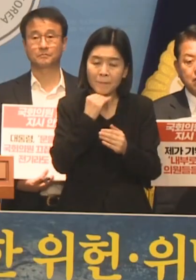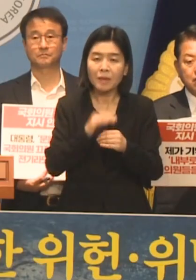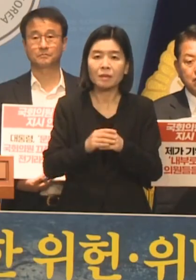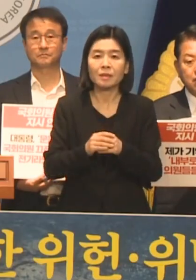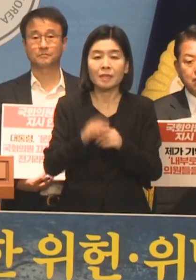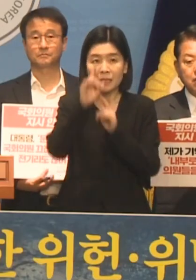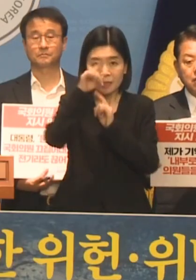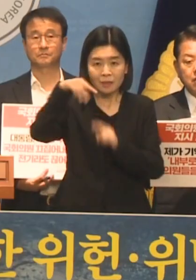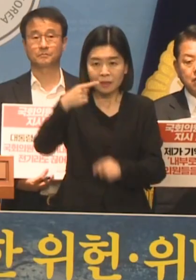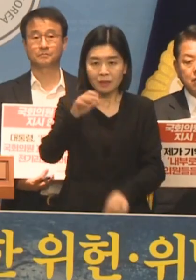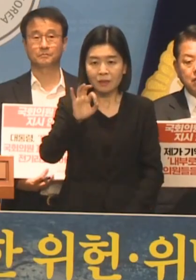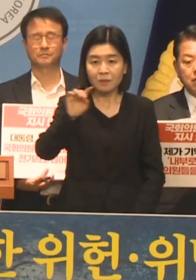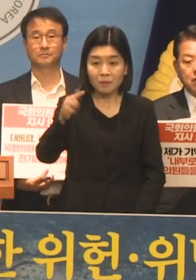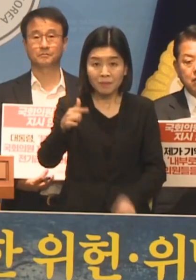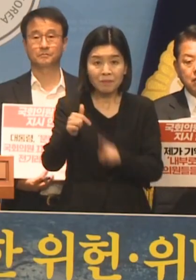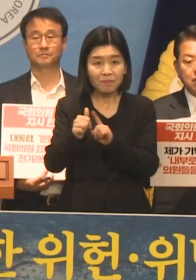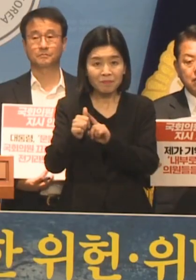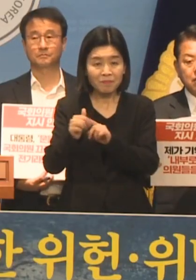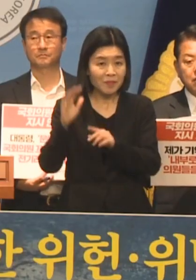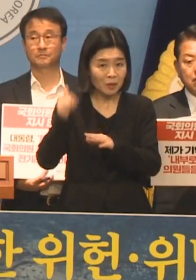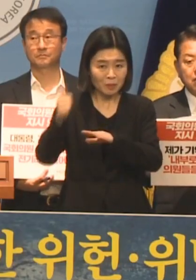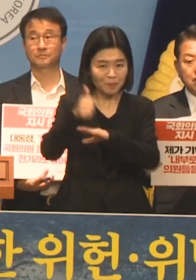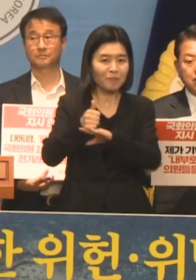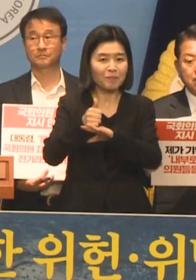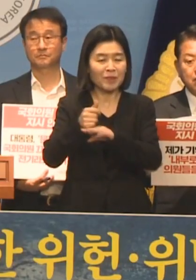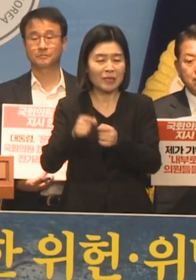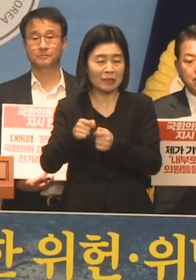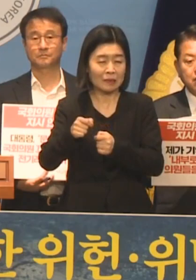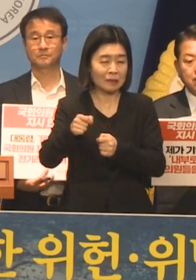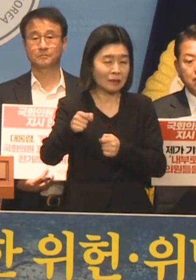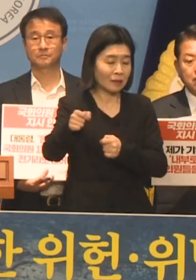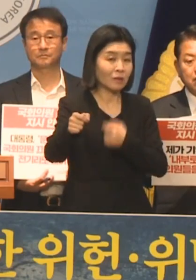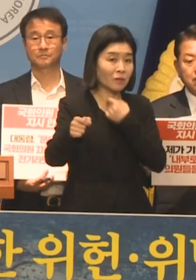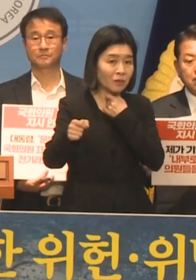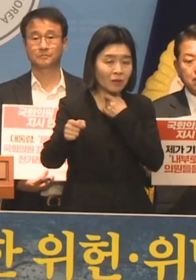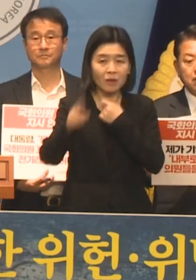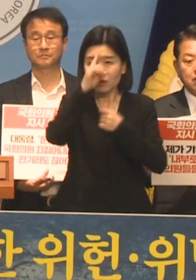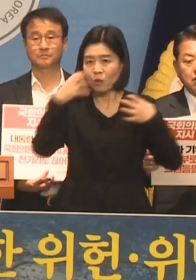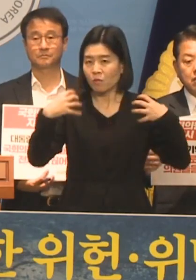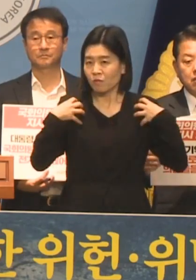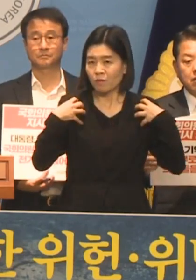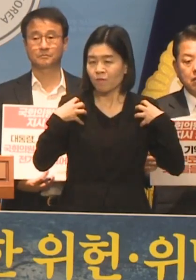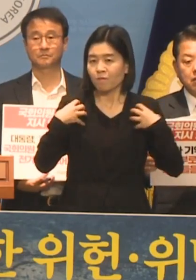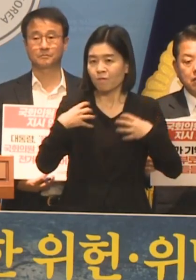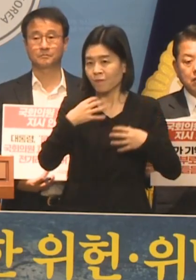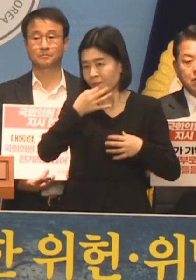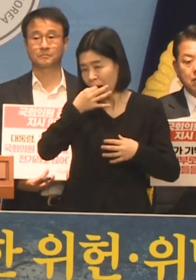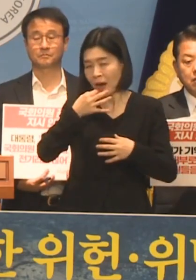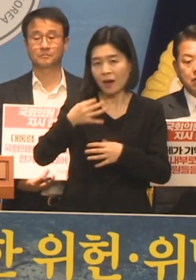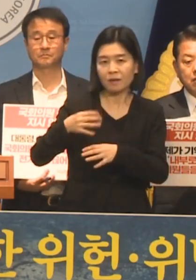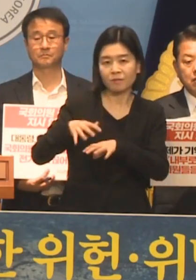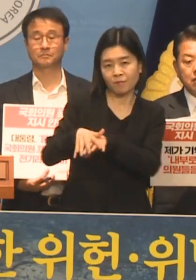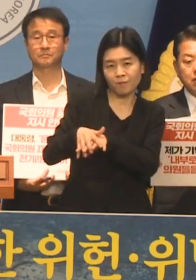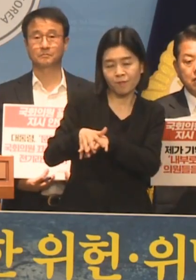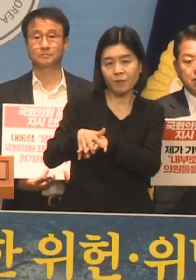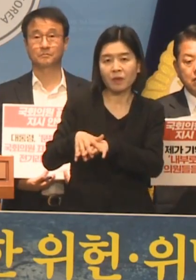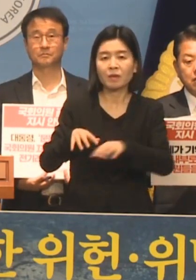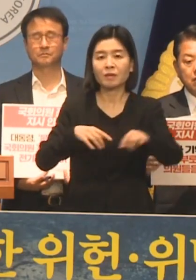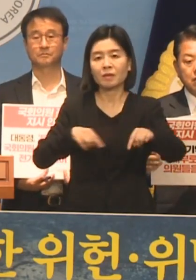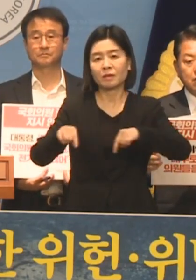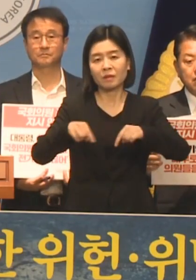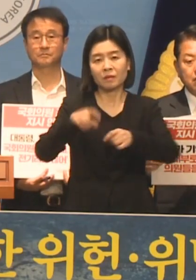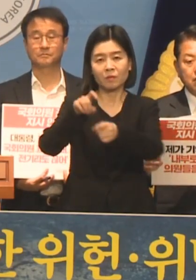이승만의 영구 집권, 단독 정부 구성, 이런 정치적 목표를